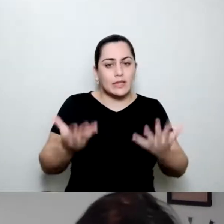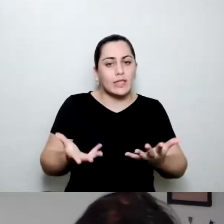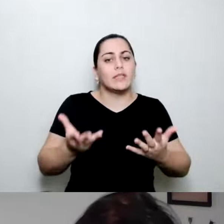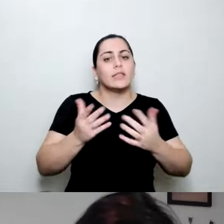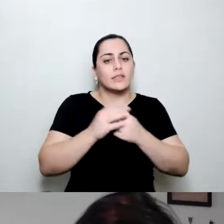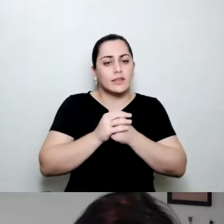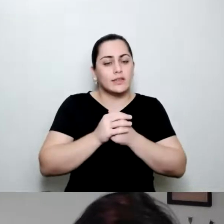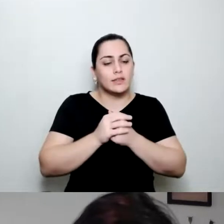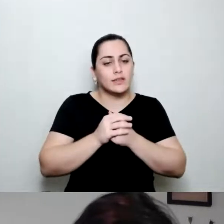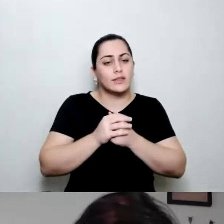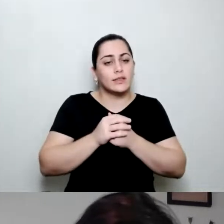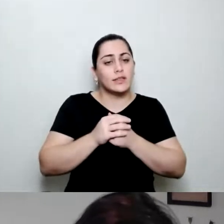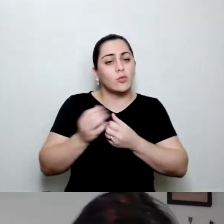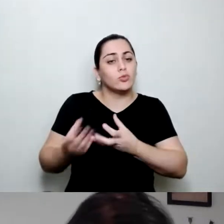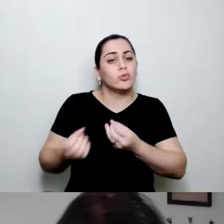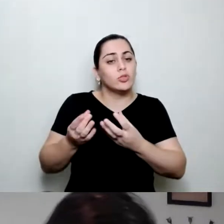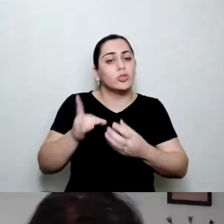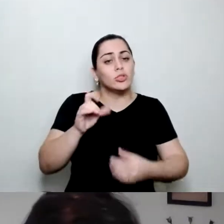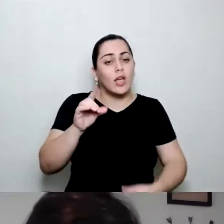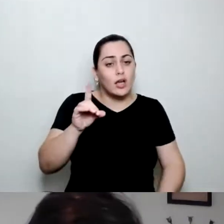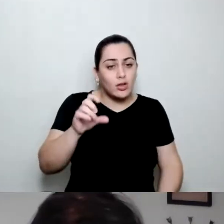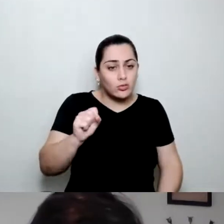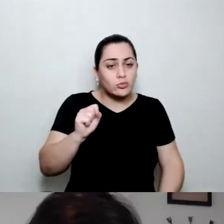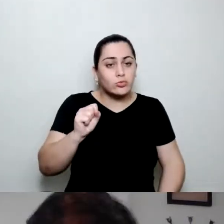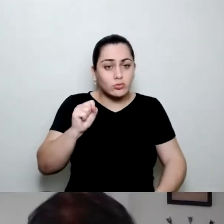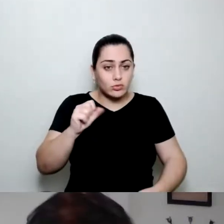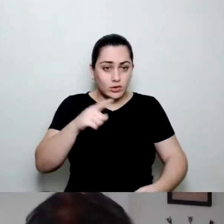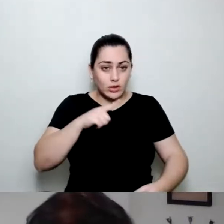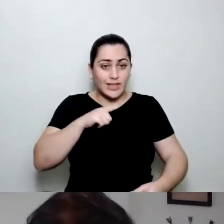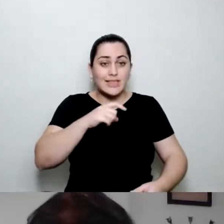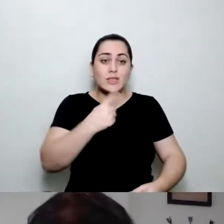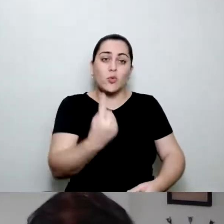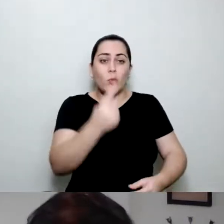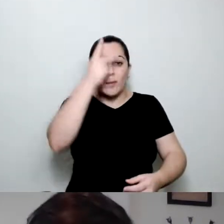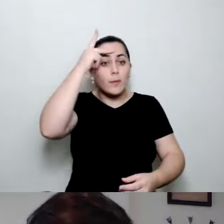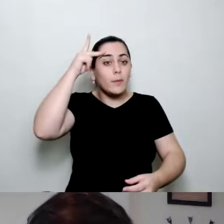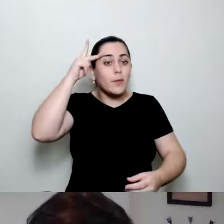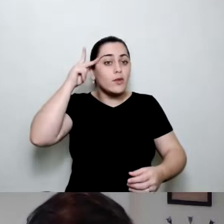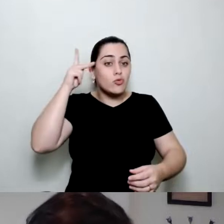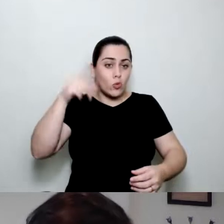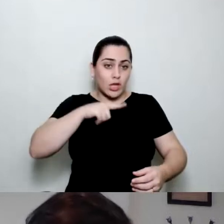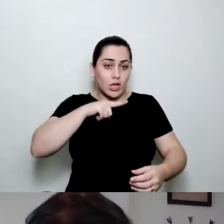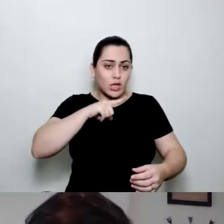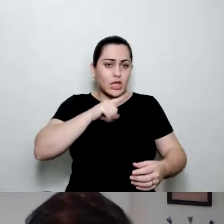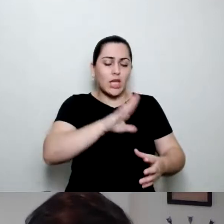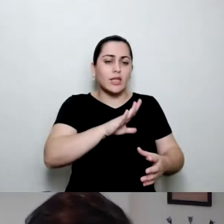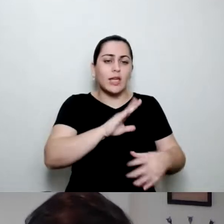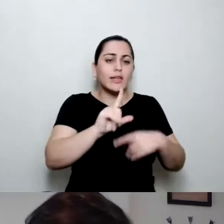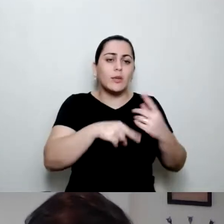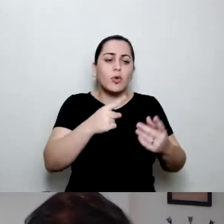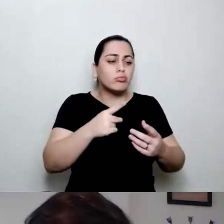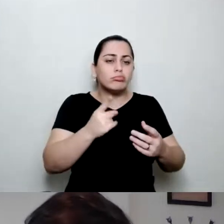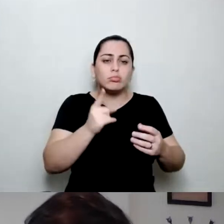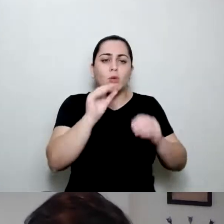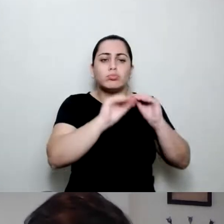caso de dados em formatos proprietários, né, se o proprietário desse formato deixa de dar o